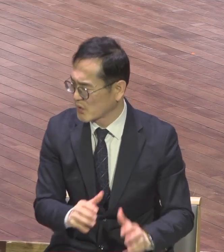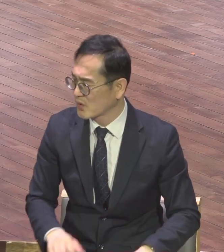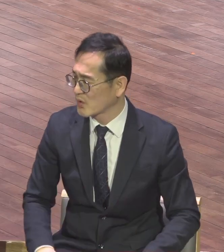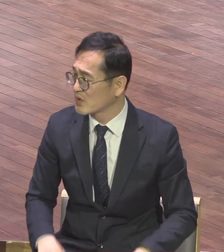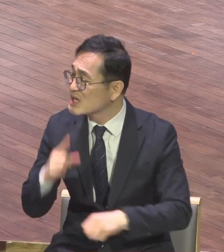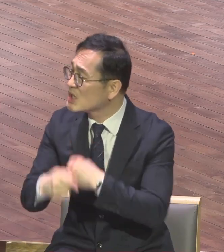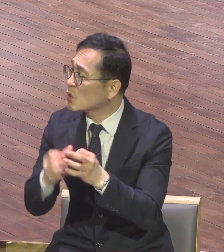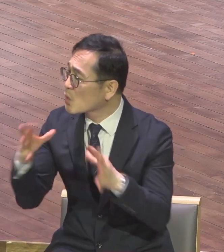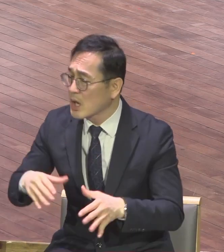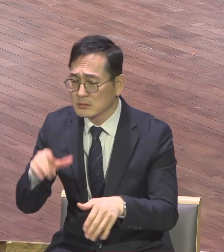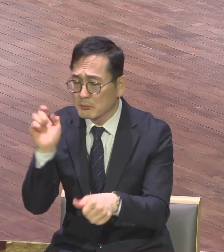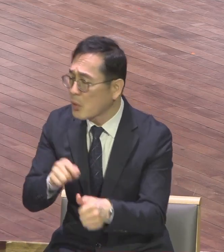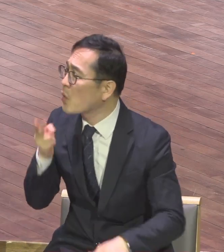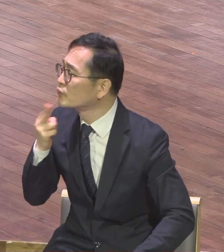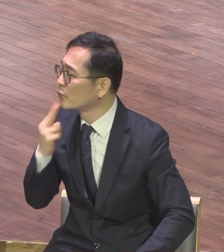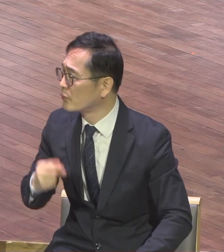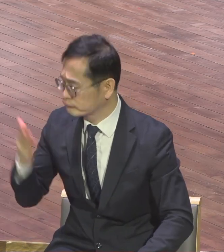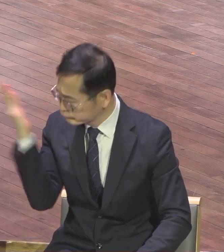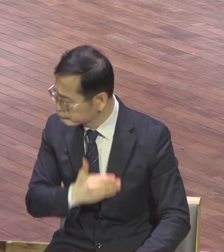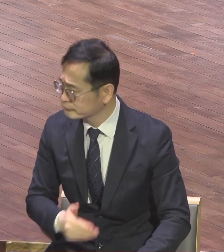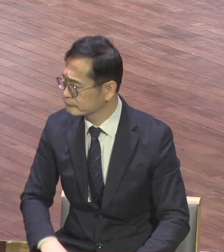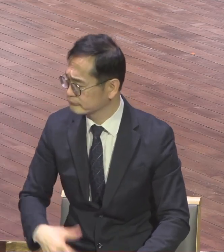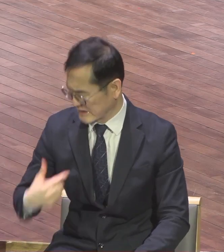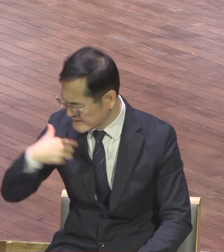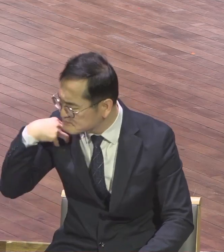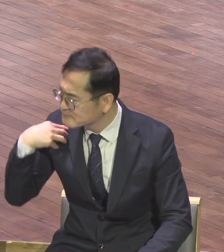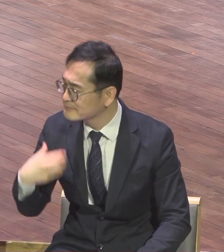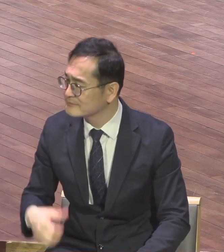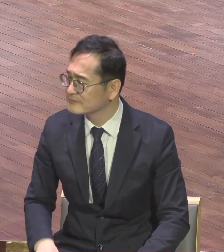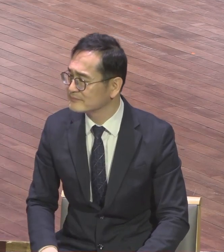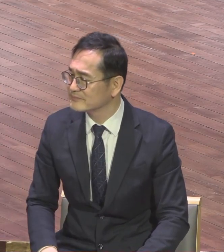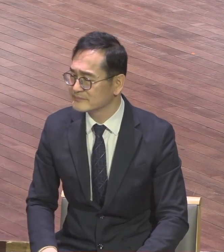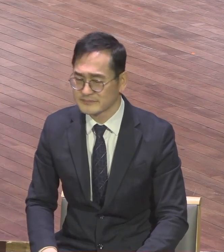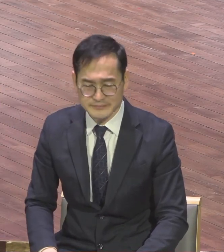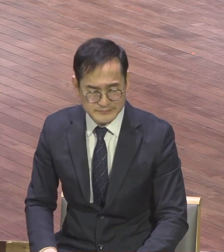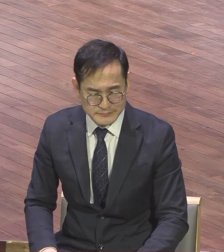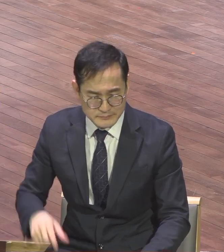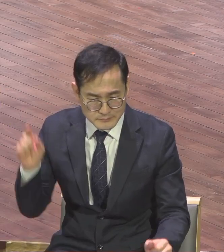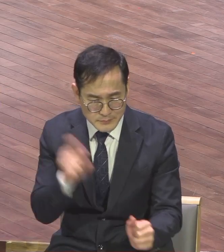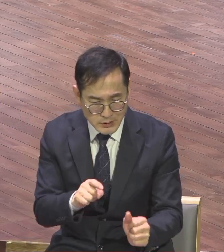1년 동안 안 나오지 않았습니까? 제가 책임지겠습니다 그랬어요.